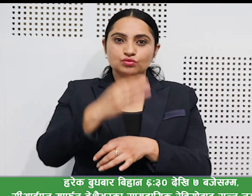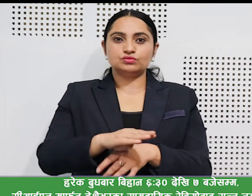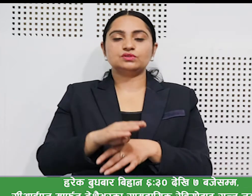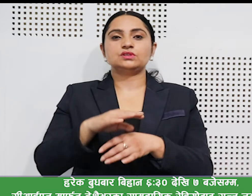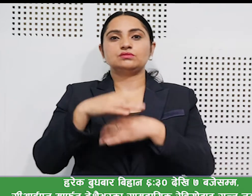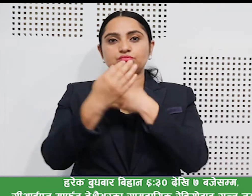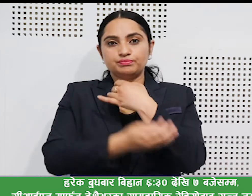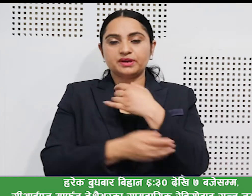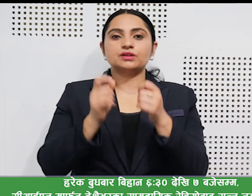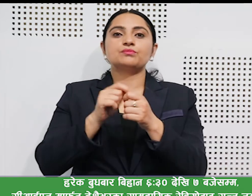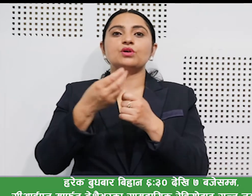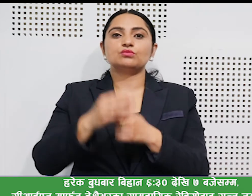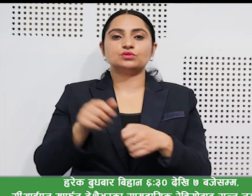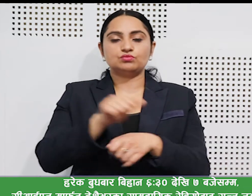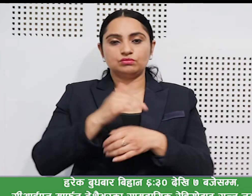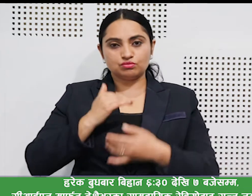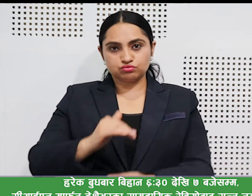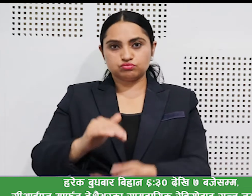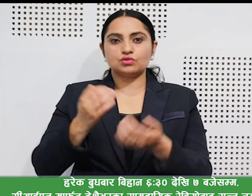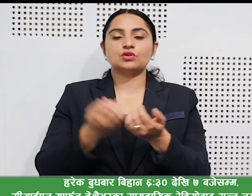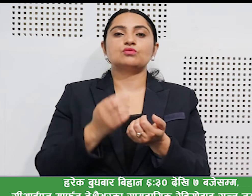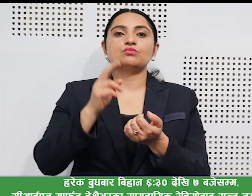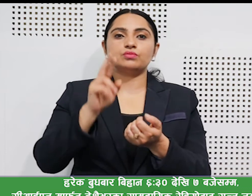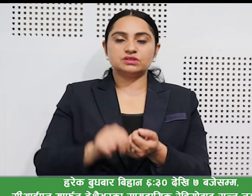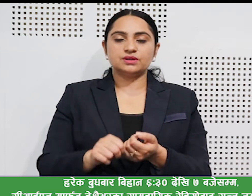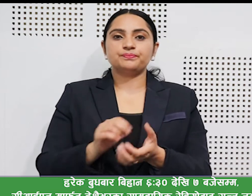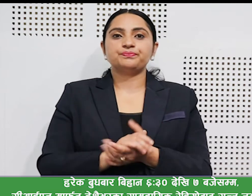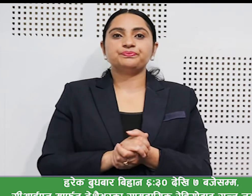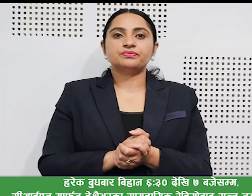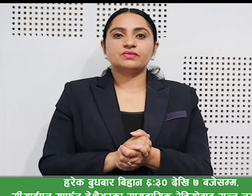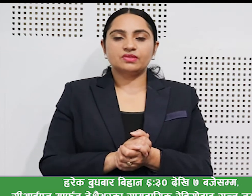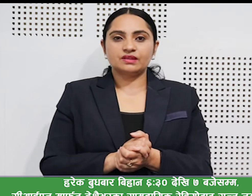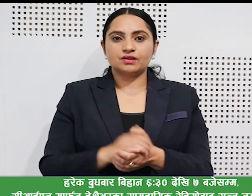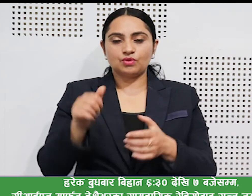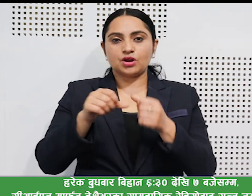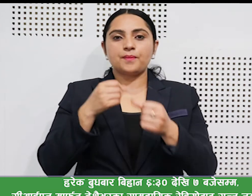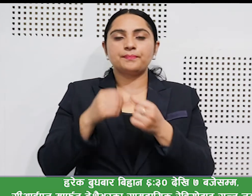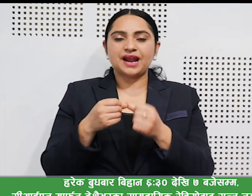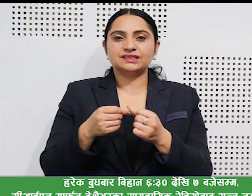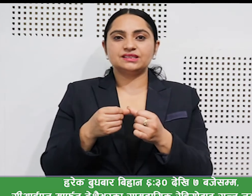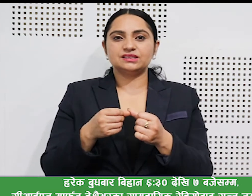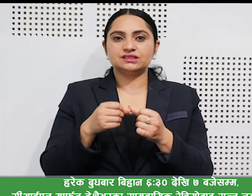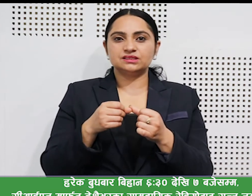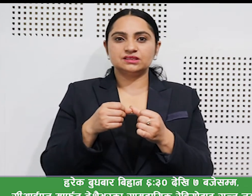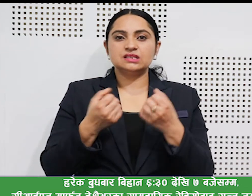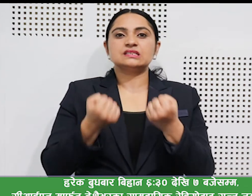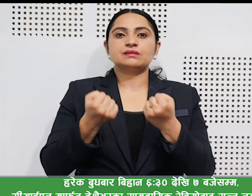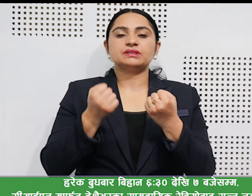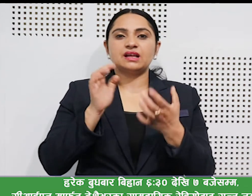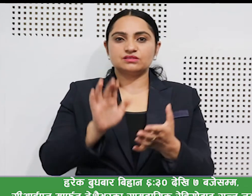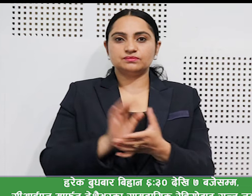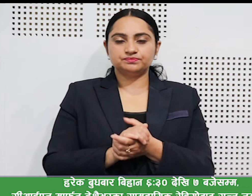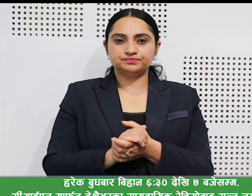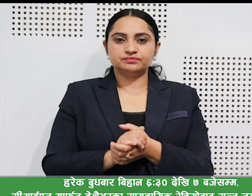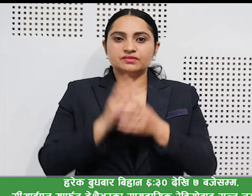गर्भधान गर्नुहुन्छ, उहाँहरू चाहिँ छुत्केरी चाहिँ उहाँहरू हुनुपर्ने चाहिँ उहाँको जुन प्राकृतिक उहाँको चाहिँ त्यो एउटा सक्षमता प्राप्त गर्नु भएको